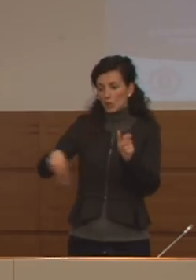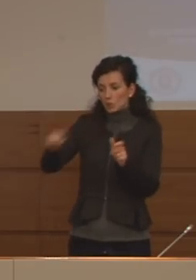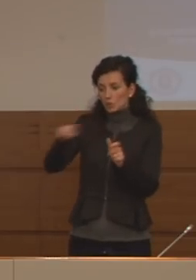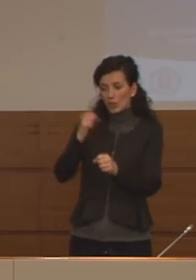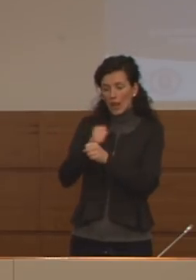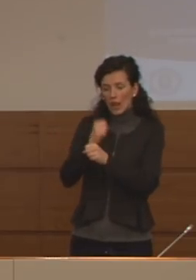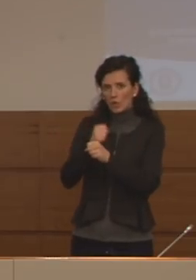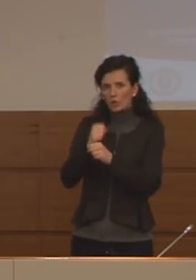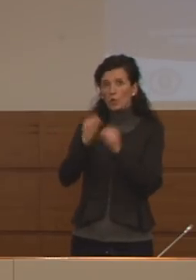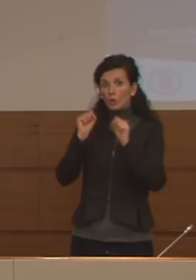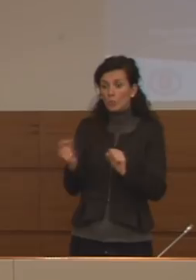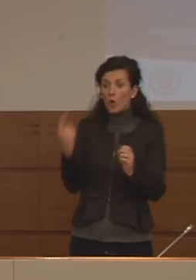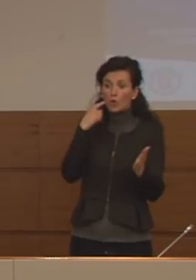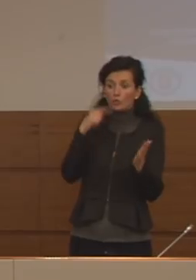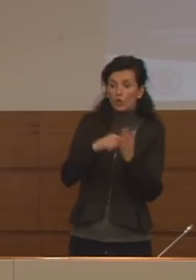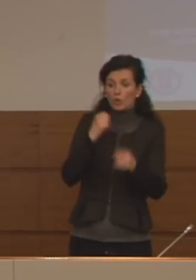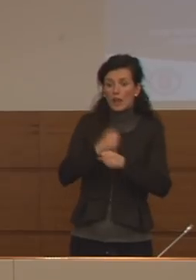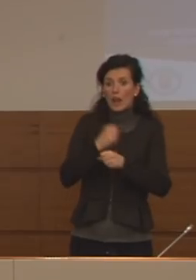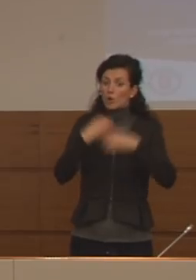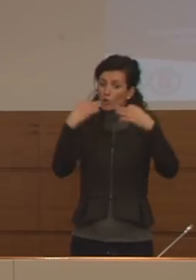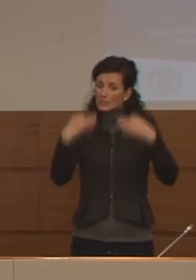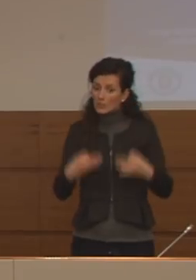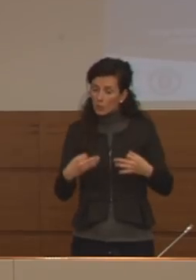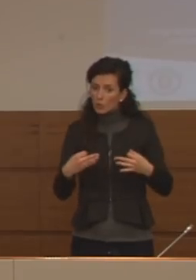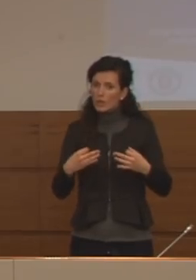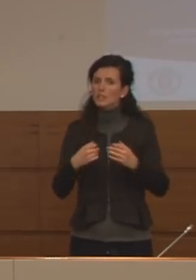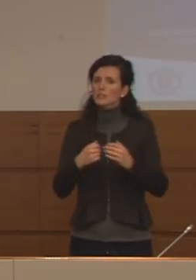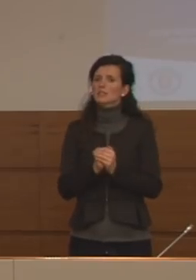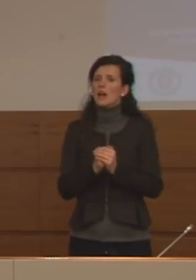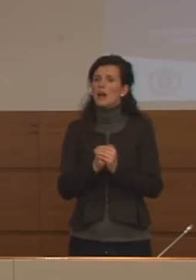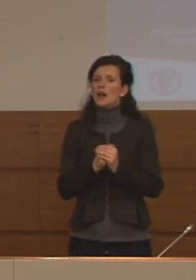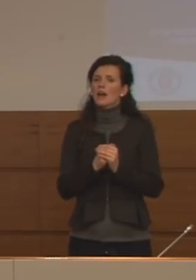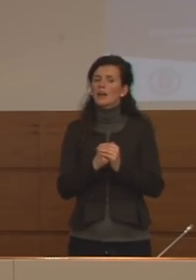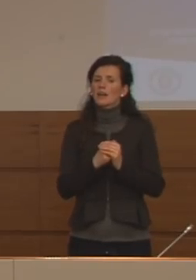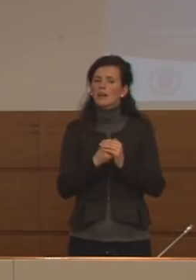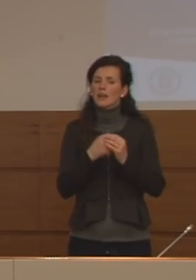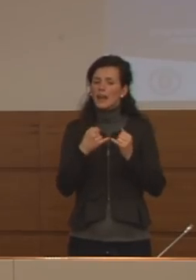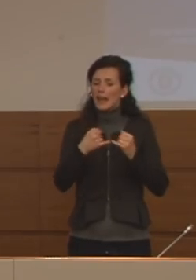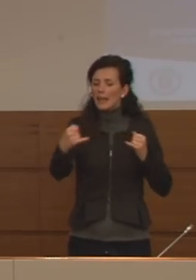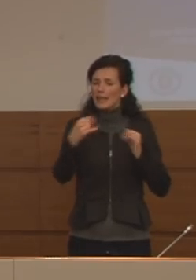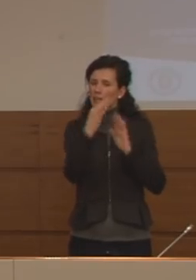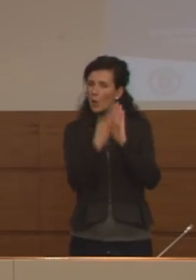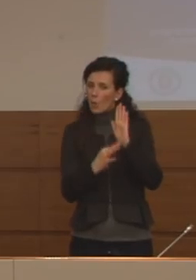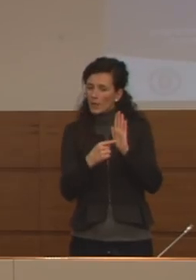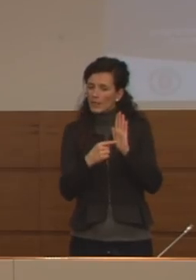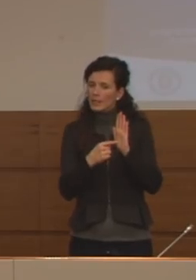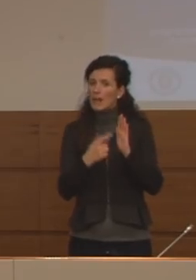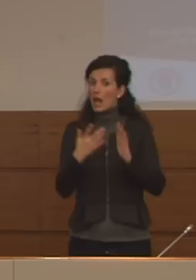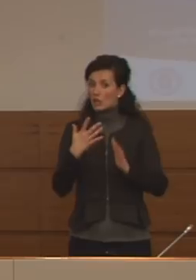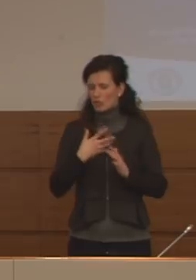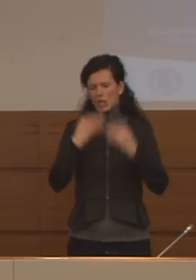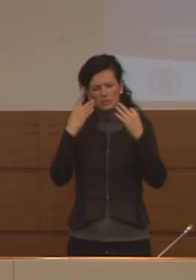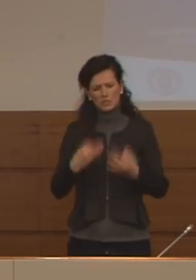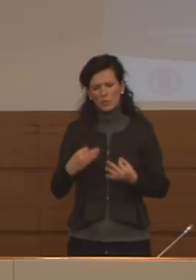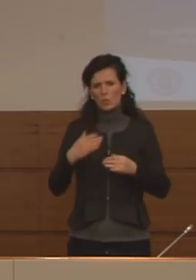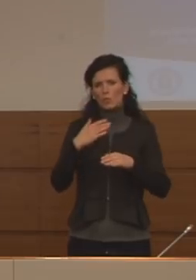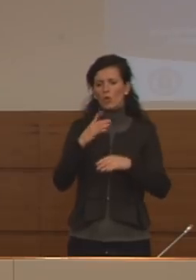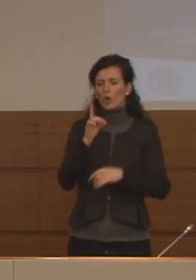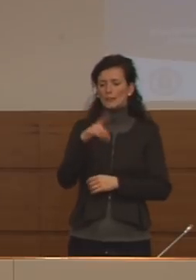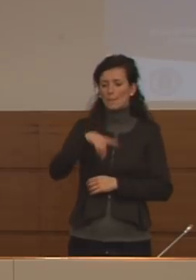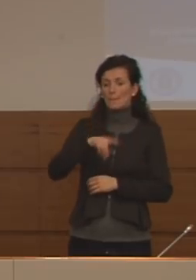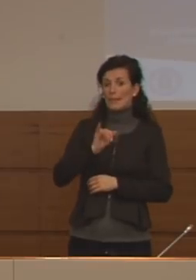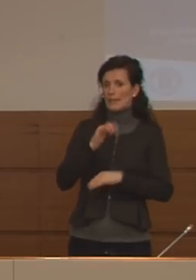lavorare in sicurezza immagino che tra queste linee guida ci sarà anche l'uso dei dpi che però in questo momento